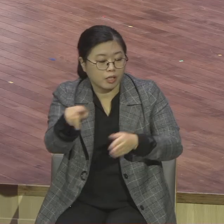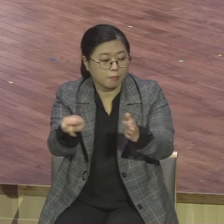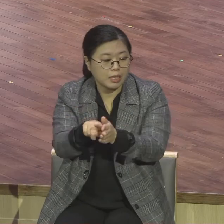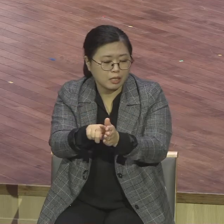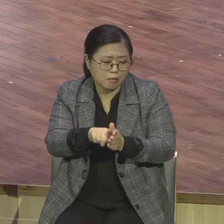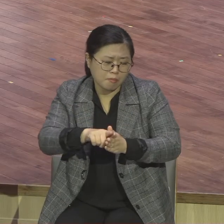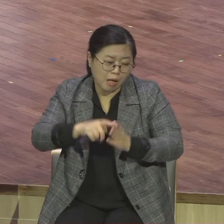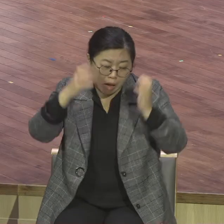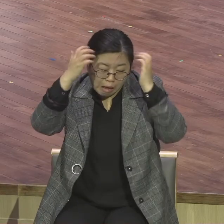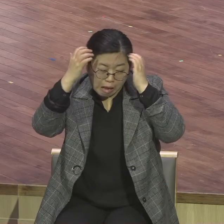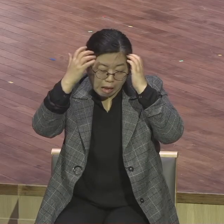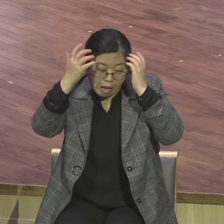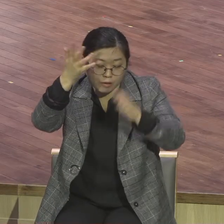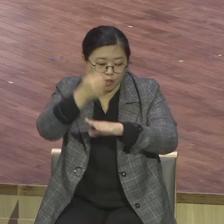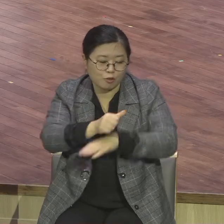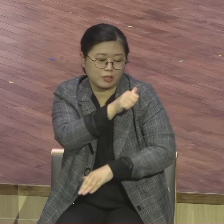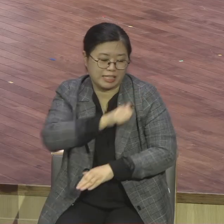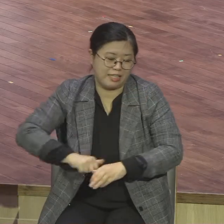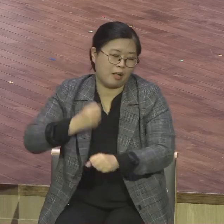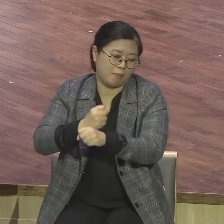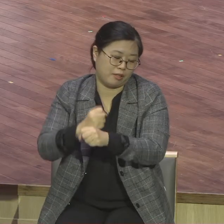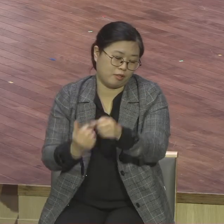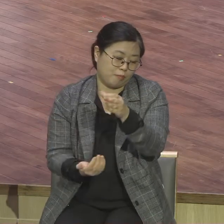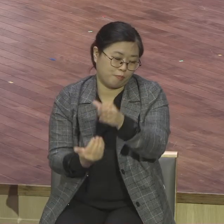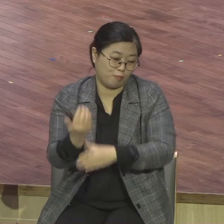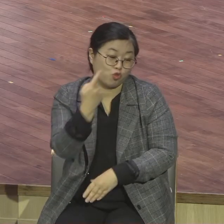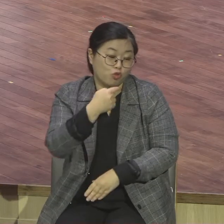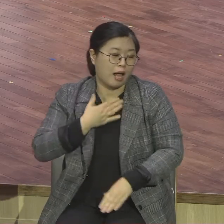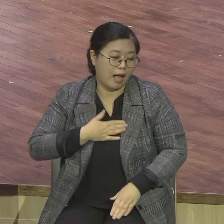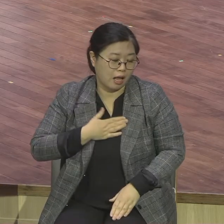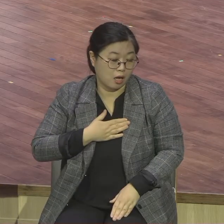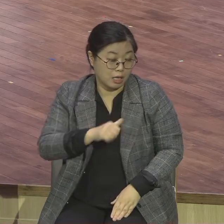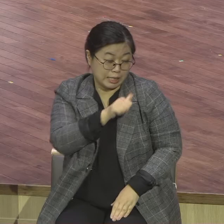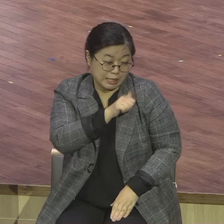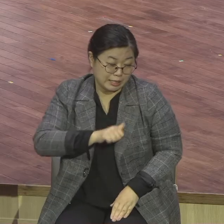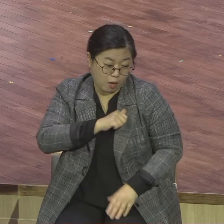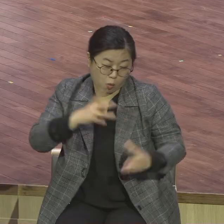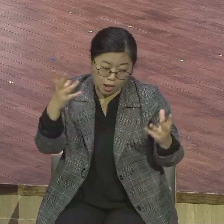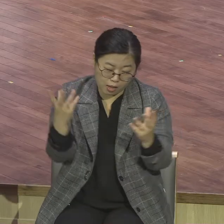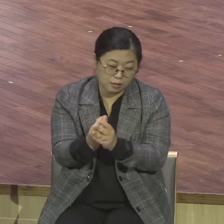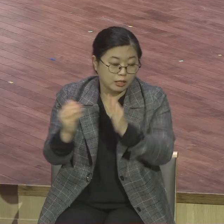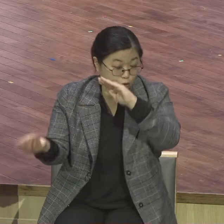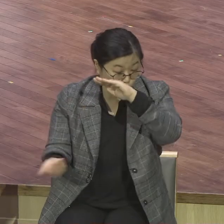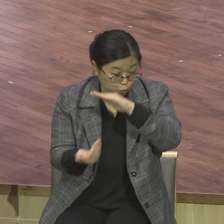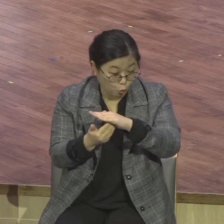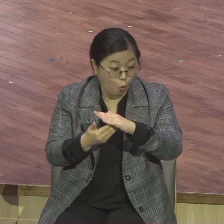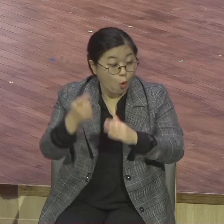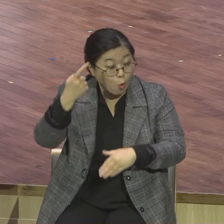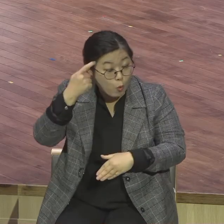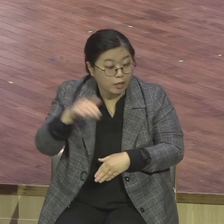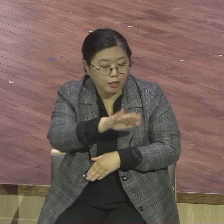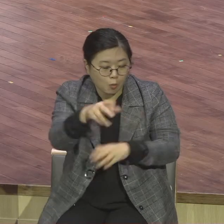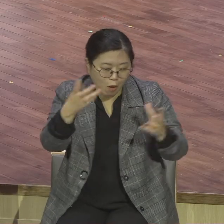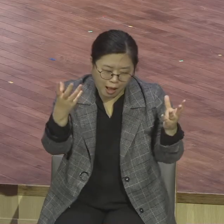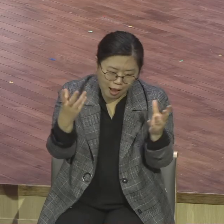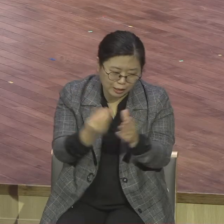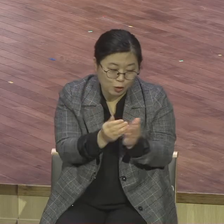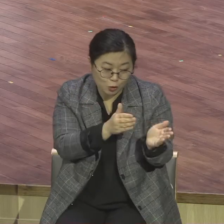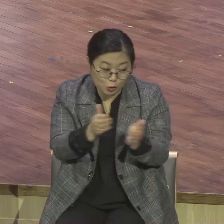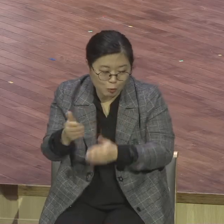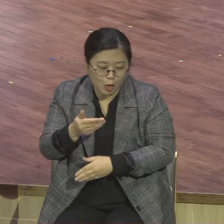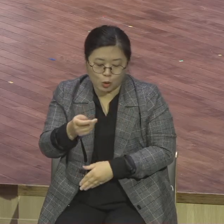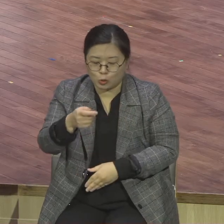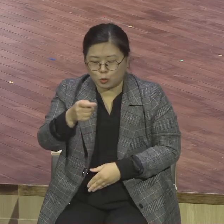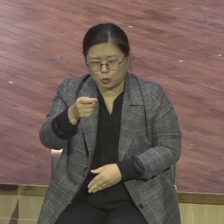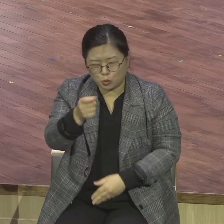인내를 만들어내는 줄 너희가 알미라. 인내를 온전히 이루라. 이는 너희로 온전하고 구비하여 조금도 부족함이 없게